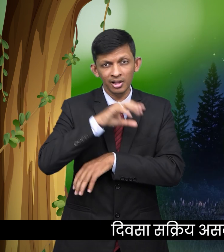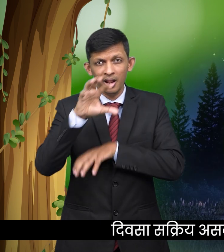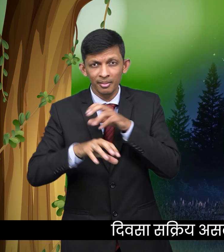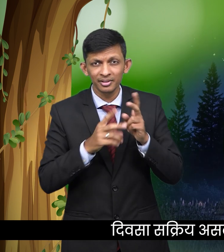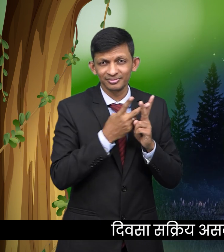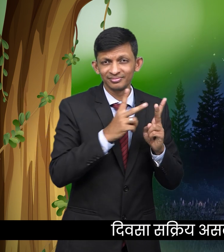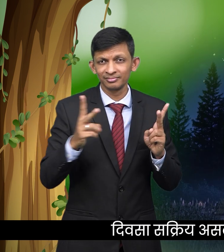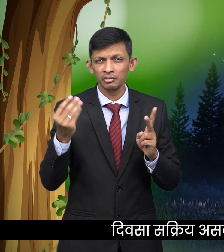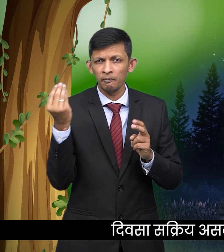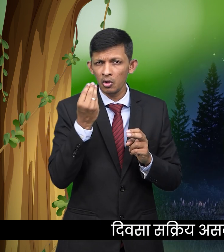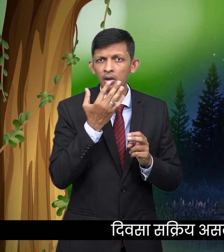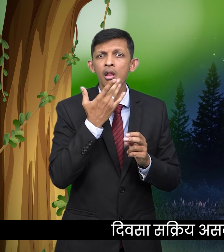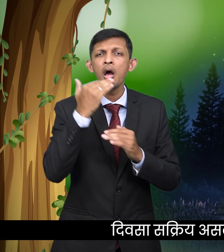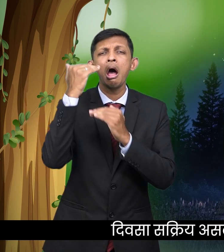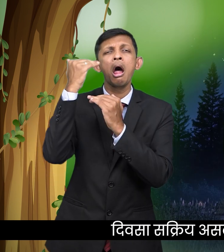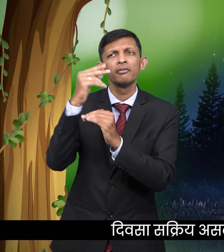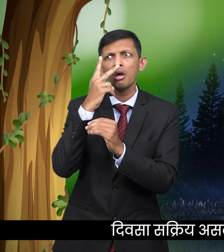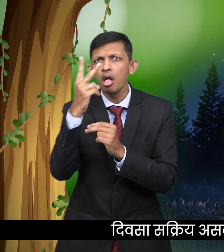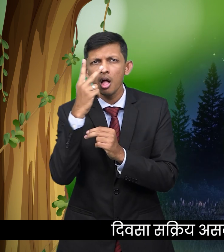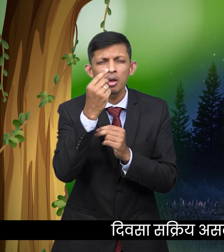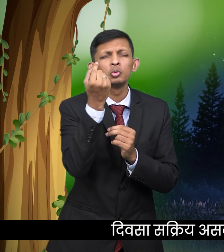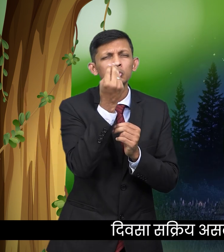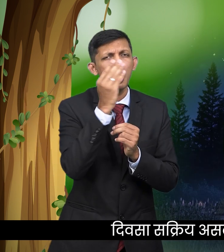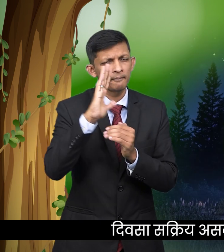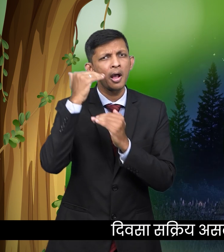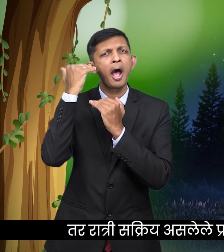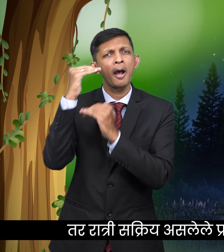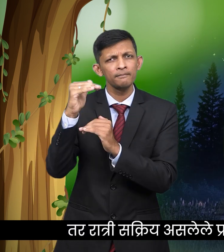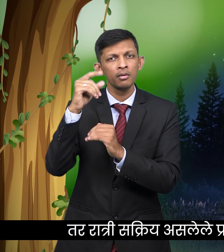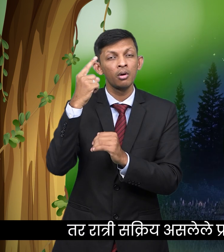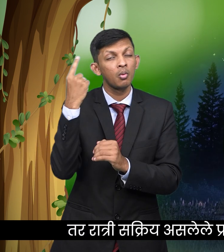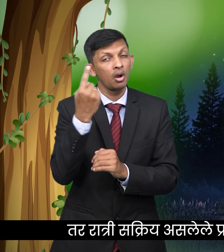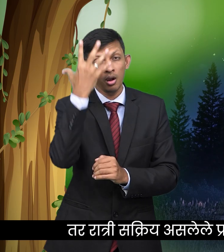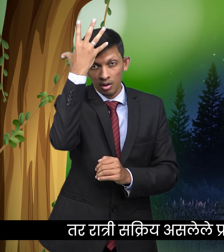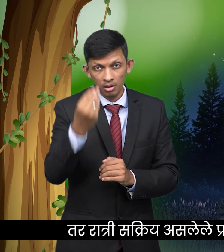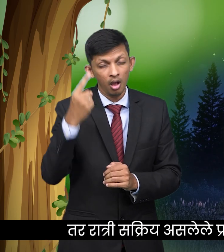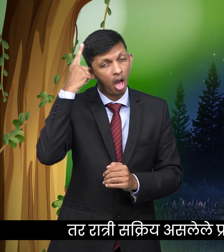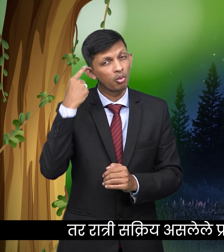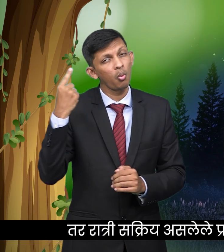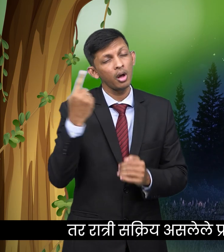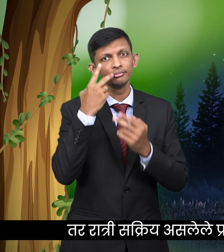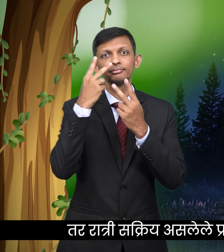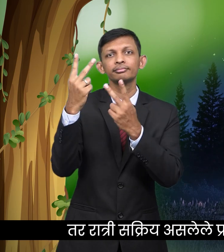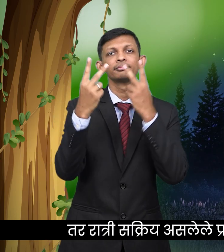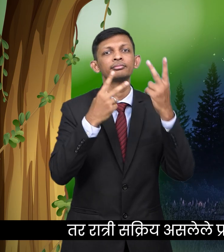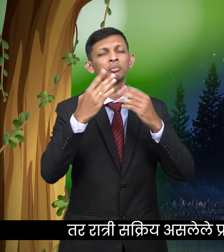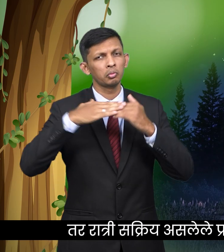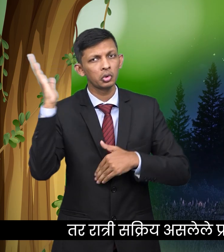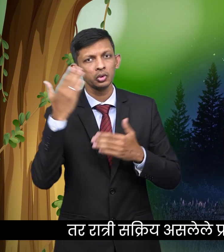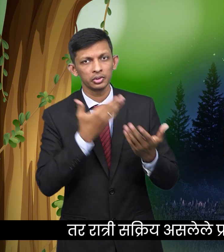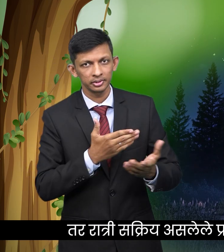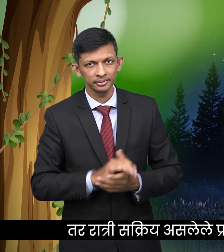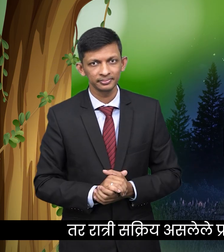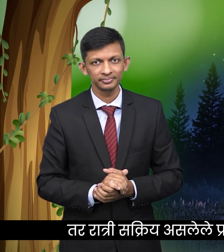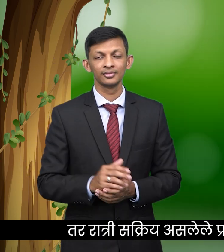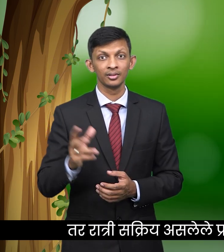दिवसा सक्रिय असलेले प्राणी काही रंग पाहू शकतात, तर रात्री सक्रिय असलेले प्राणी फक्त